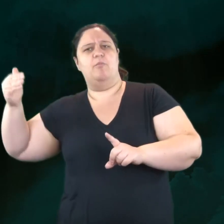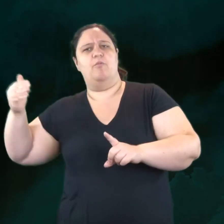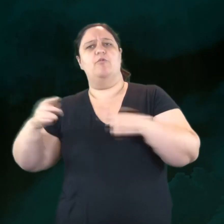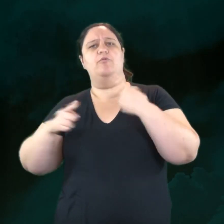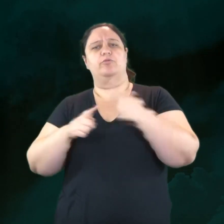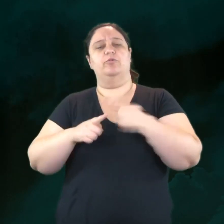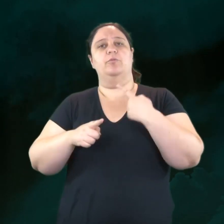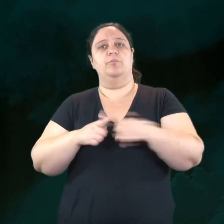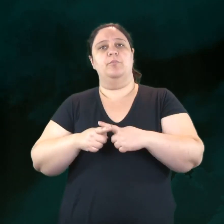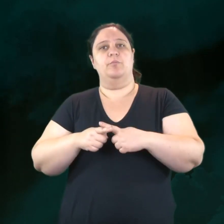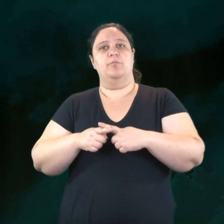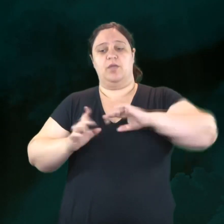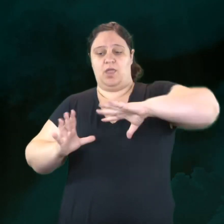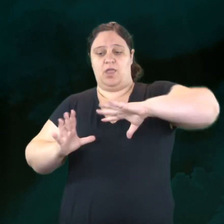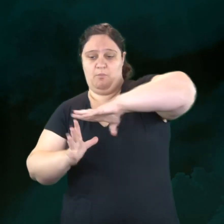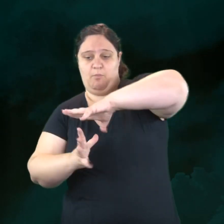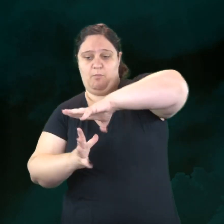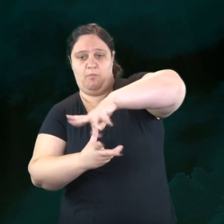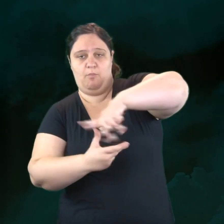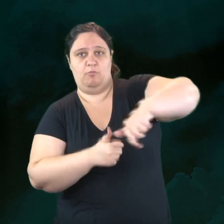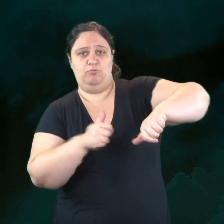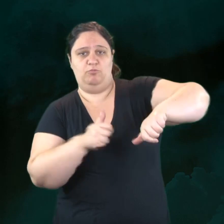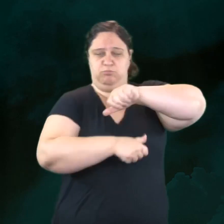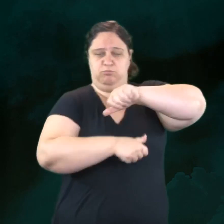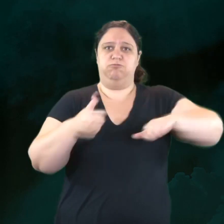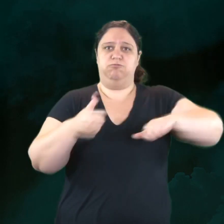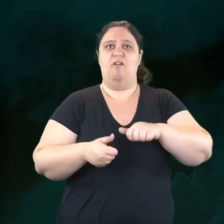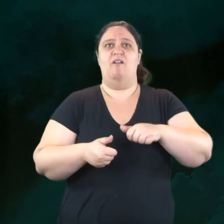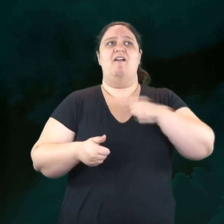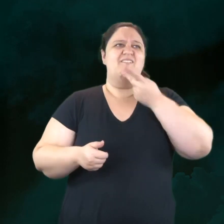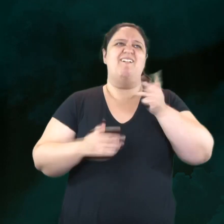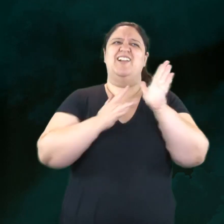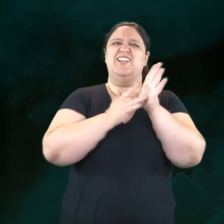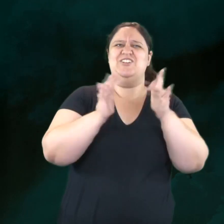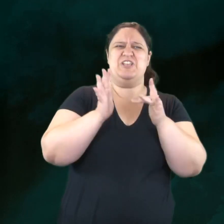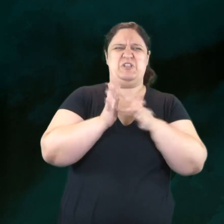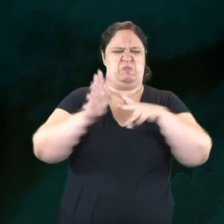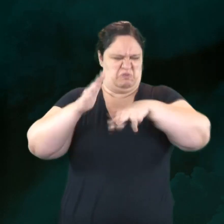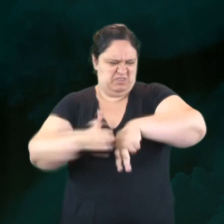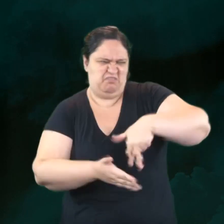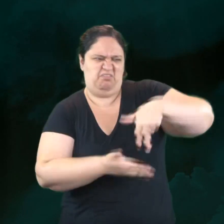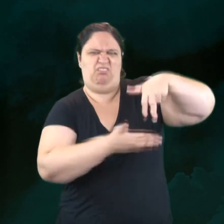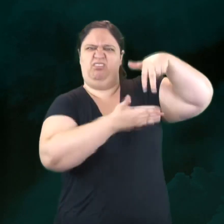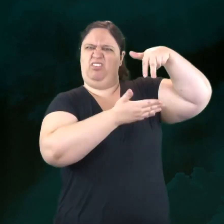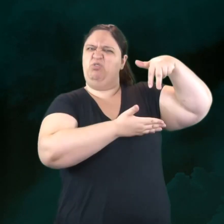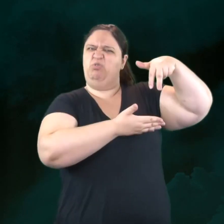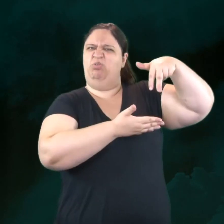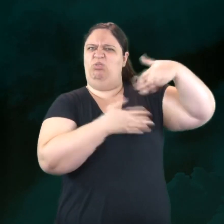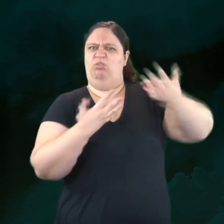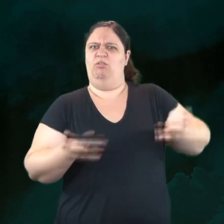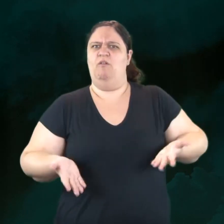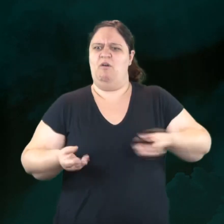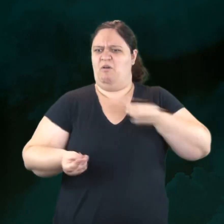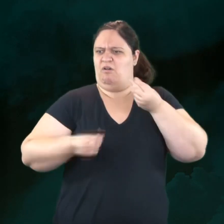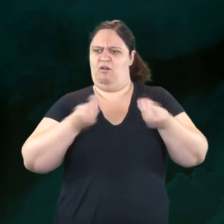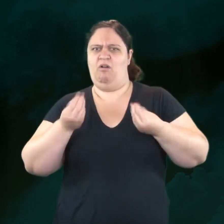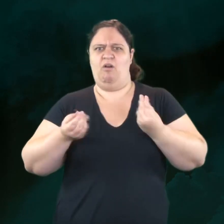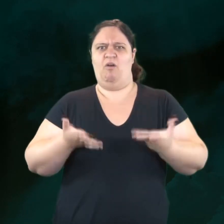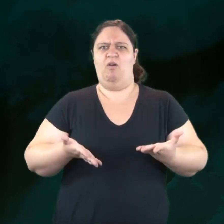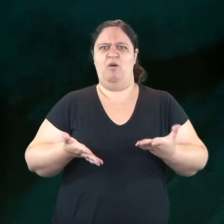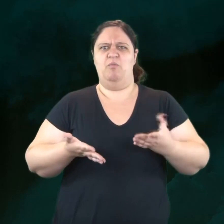vêm falar de Jesus que ressuscitou dentre os mortos, que